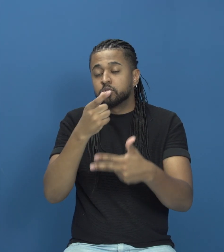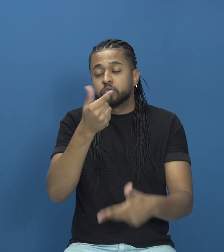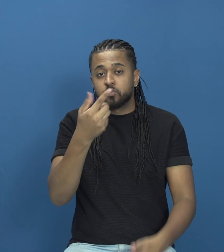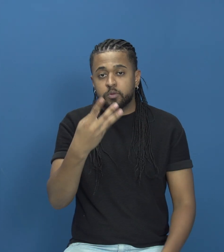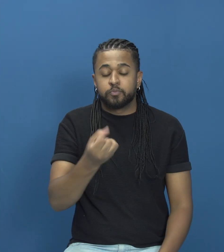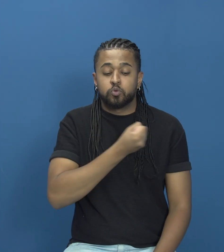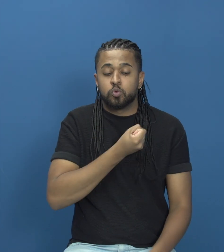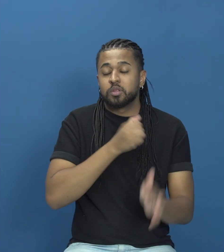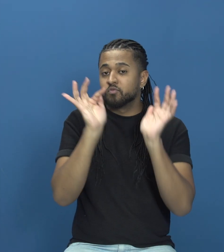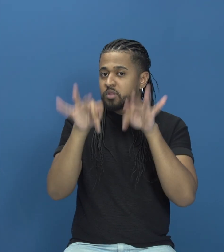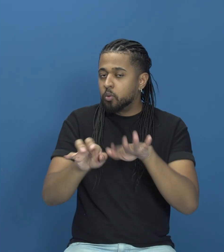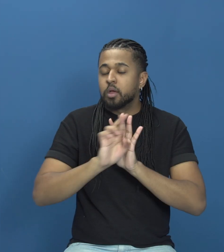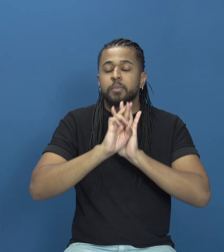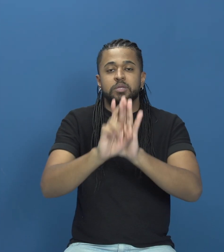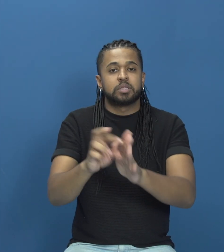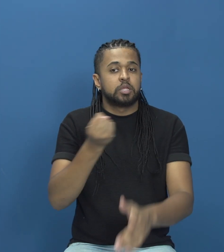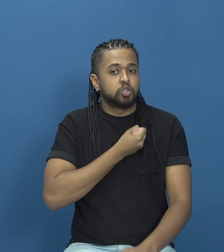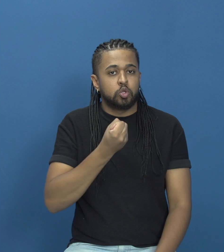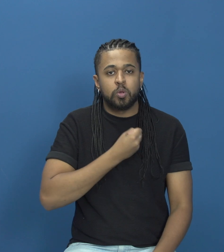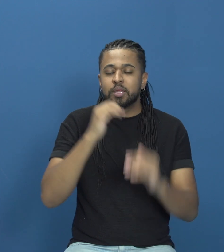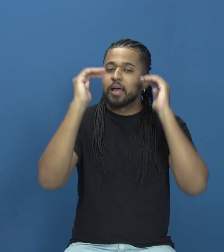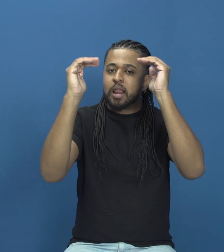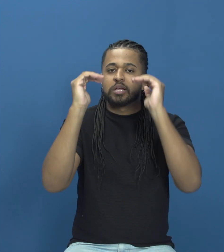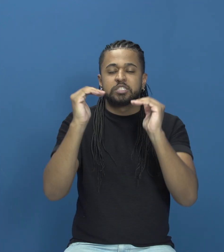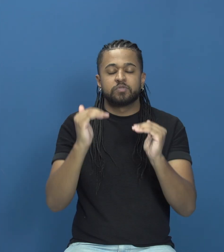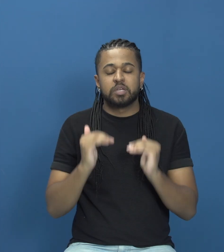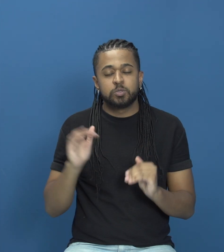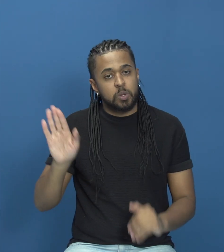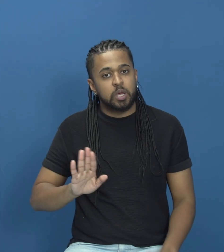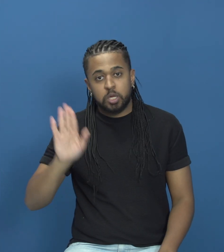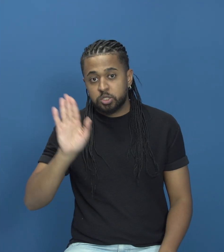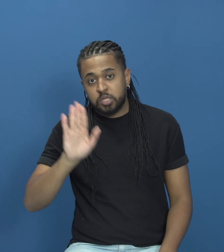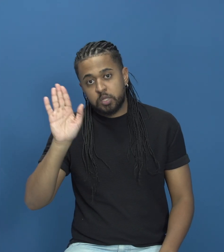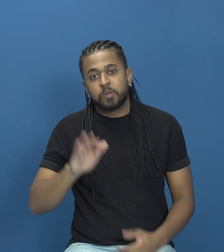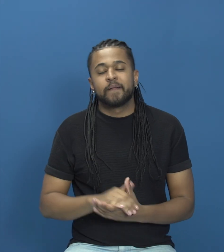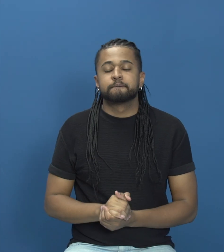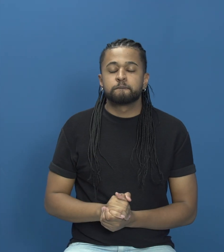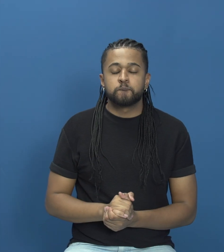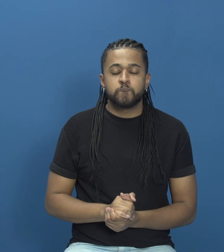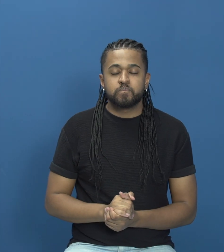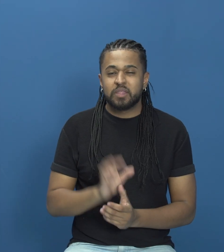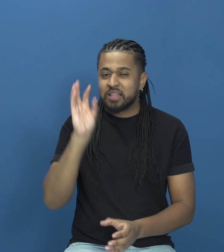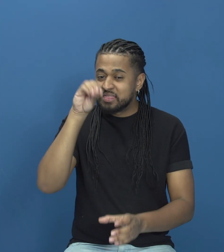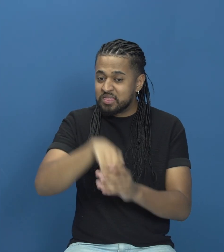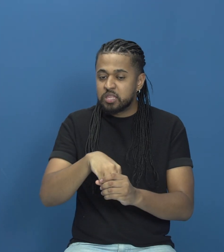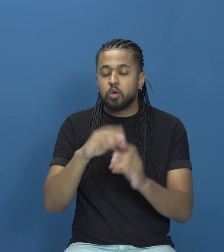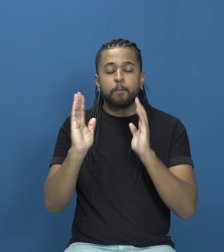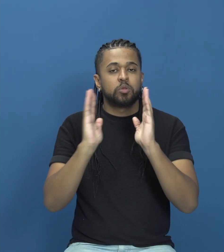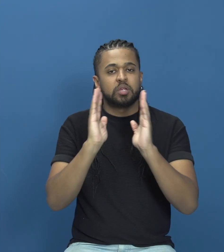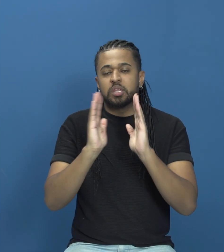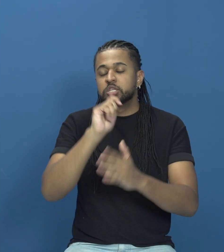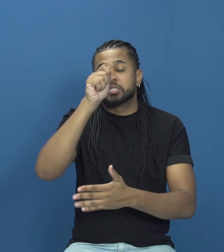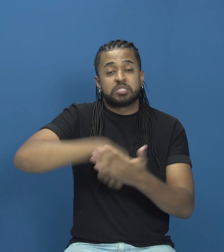Nota final representa a nota de classificação do candidato dentro da modalidade